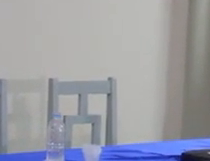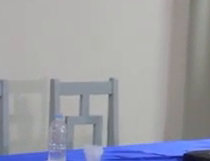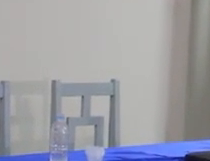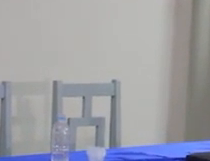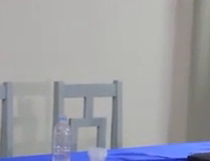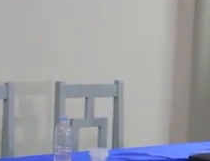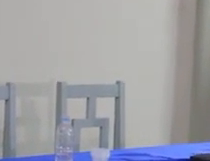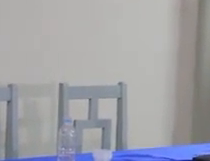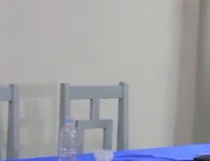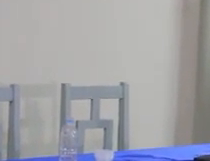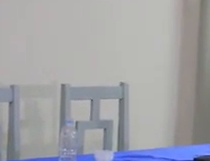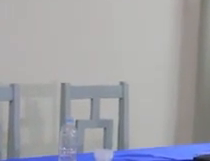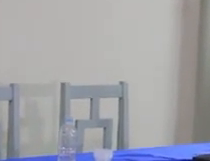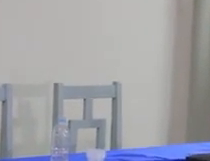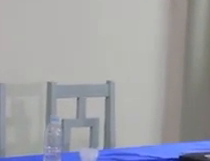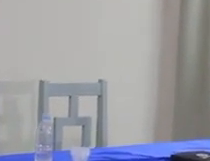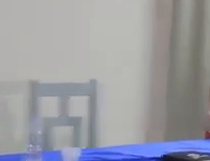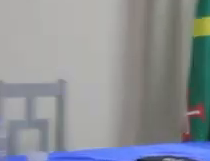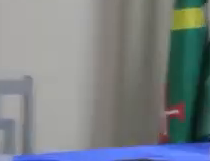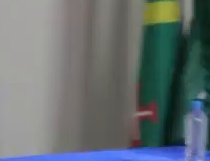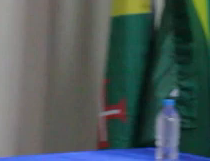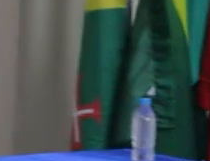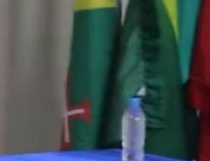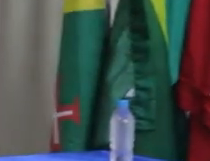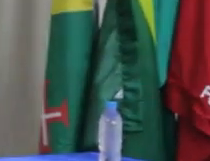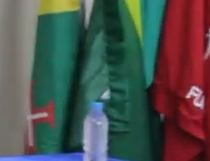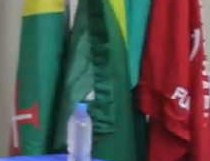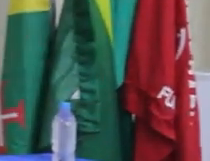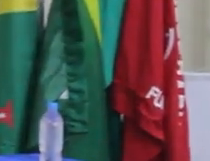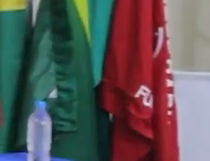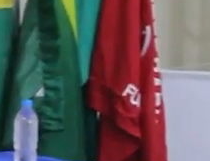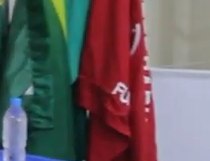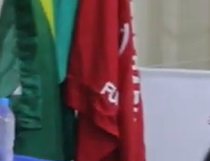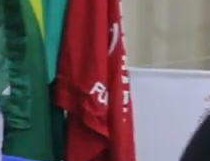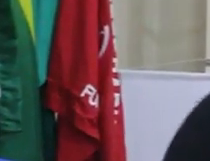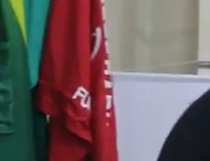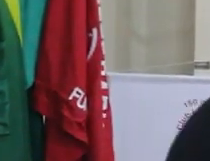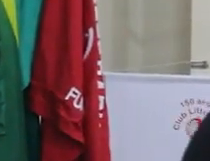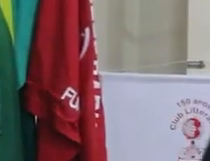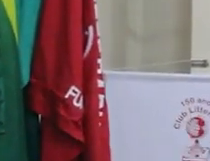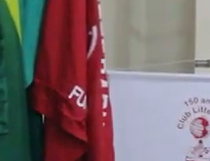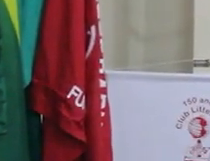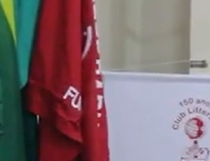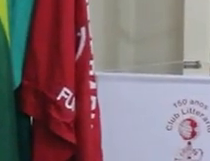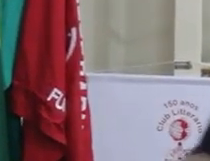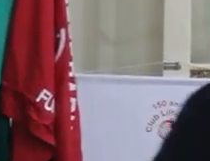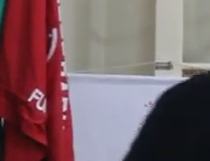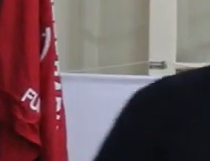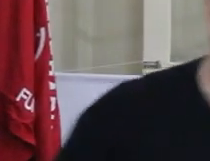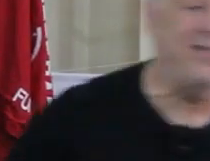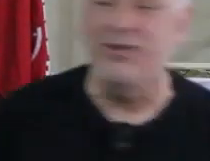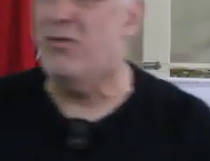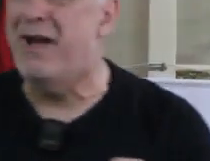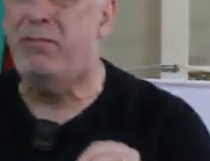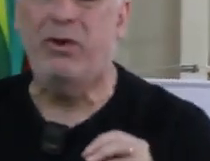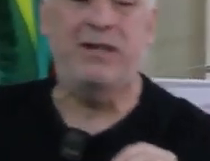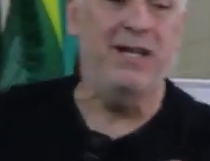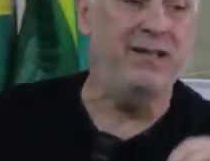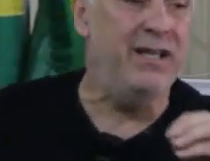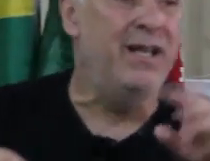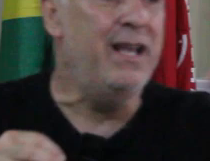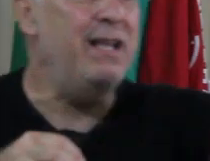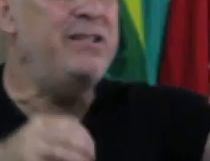quo de que uma pessoa tão importante, assim como é importante o Palacete Visconde, assim como